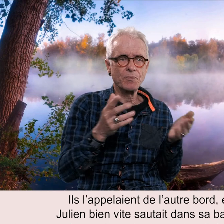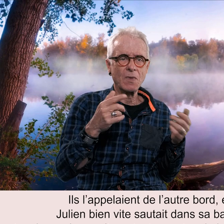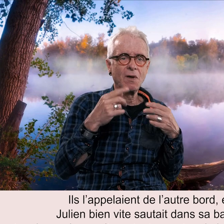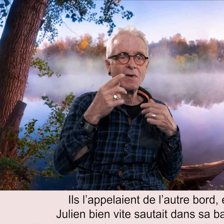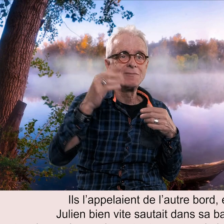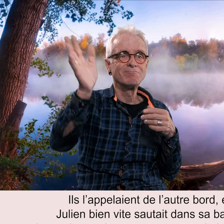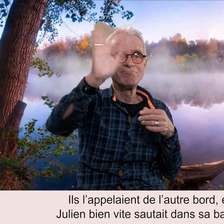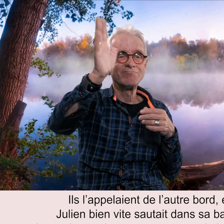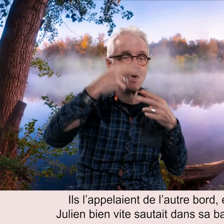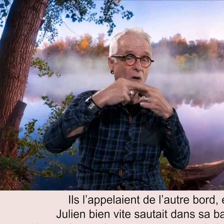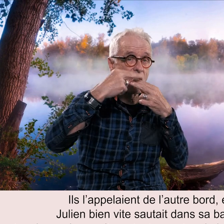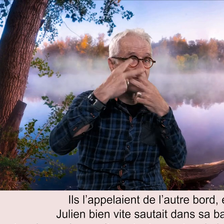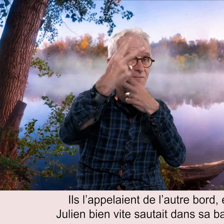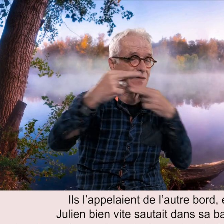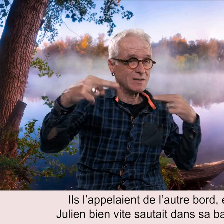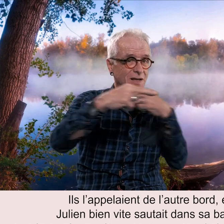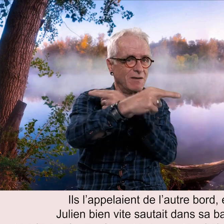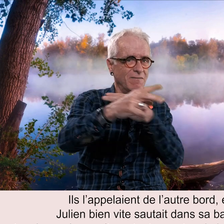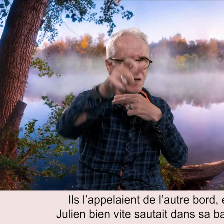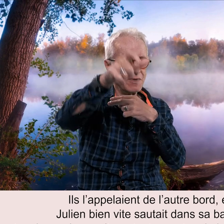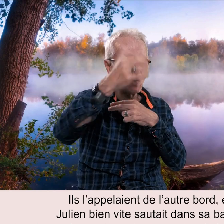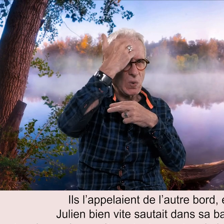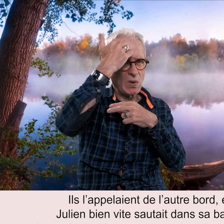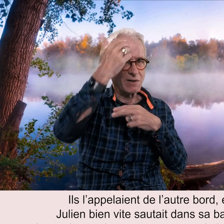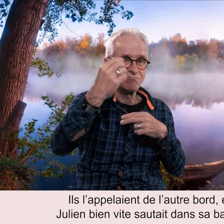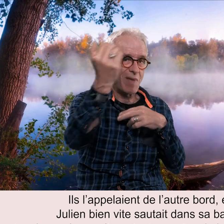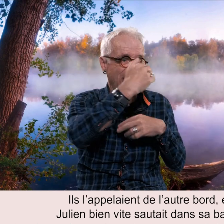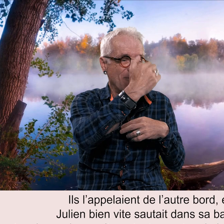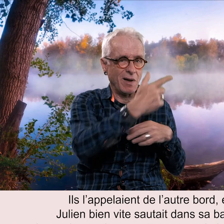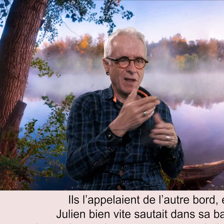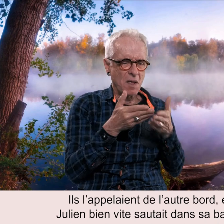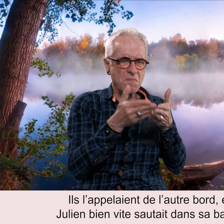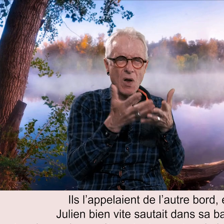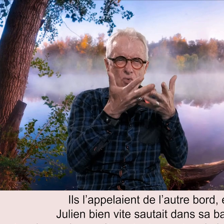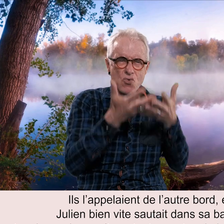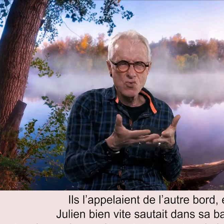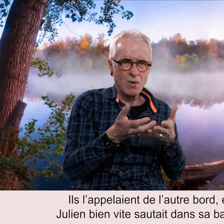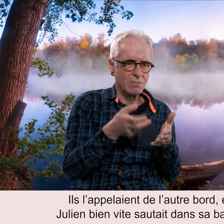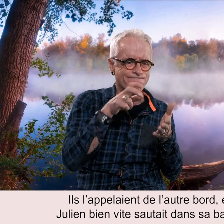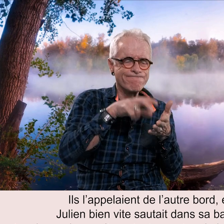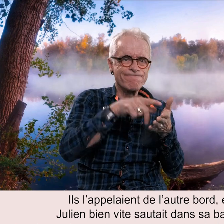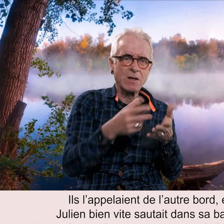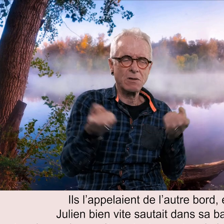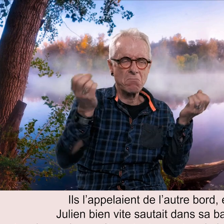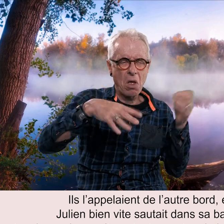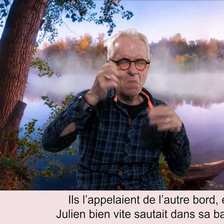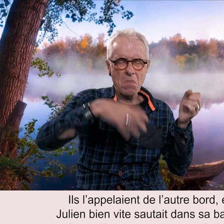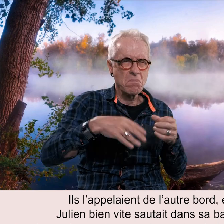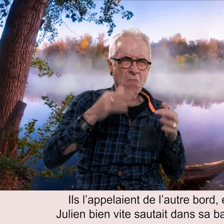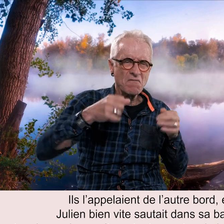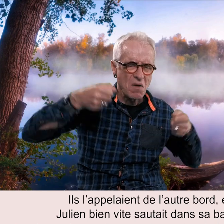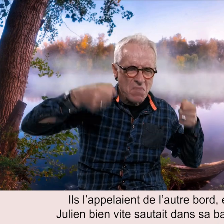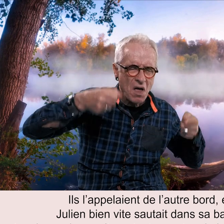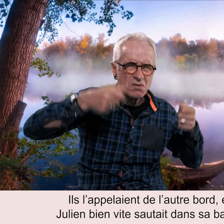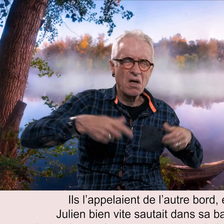l'autre bord en agitant des drapeaux. Julien, bien vite, sautait dans sa barque. Elle était très lourde et on la surchargeait par toutes sortes de